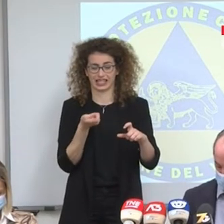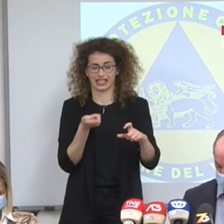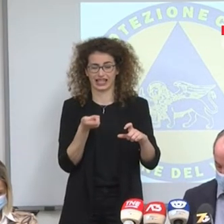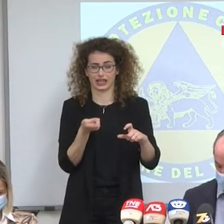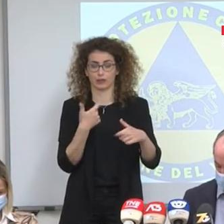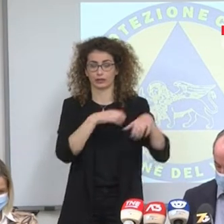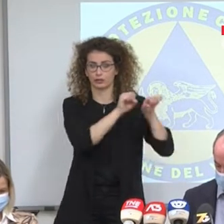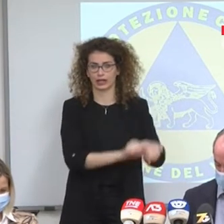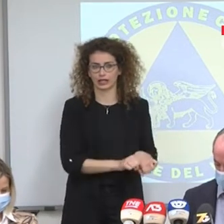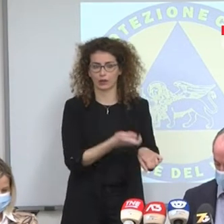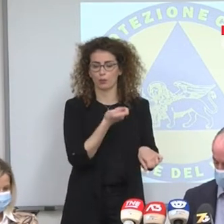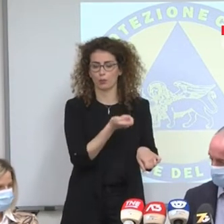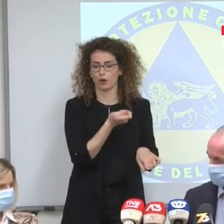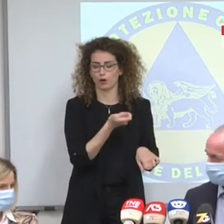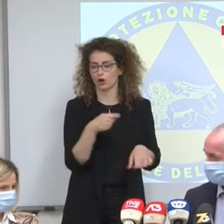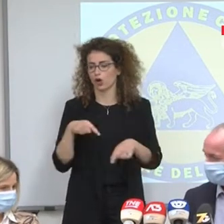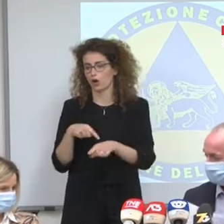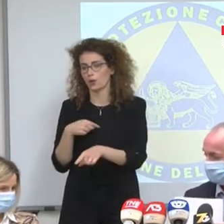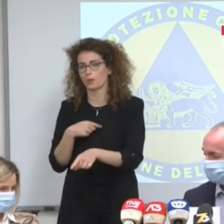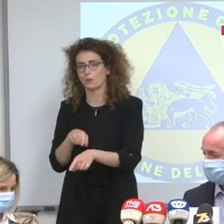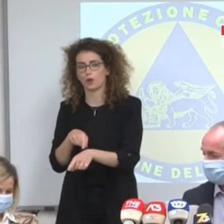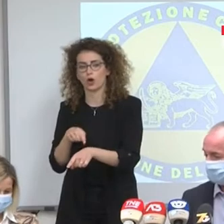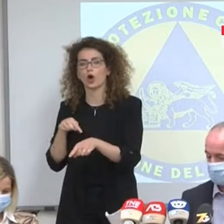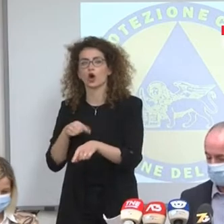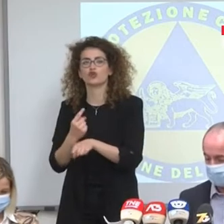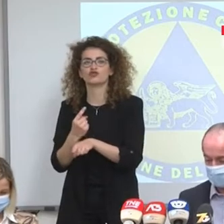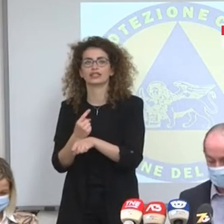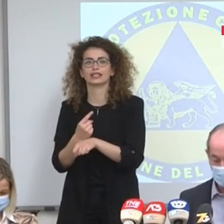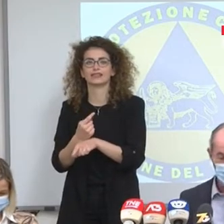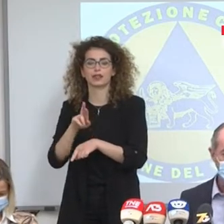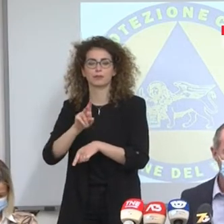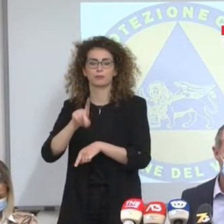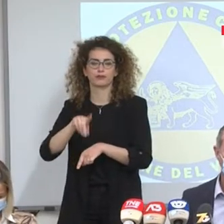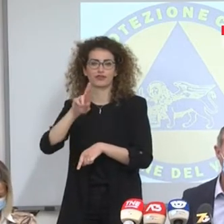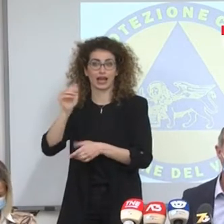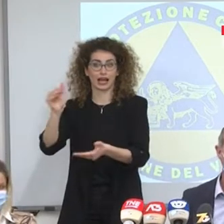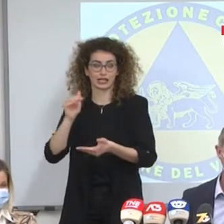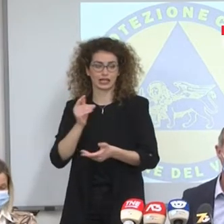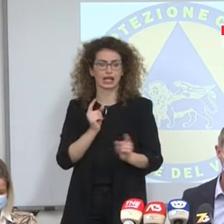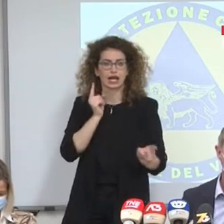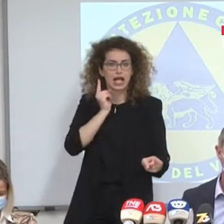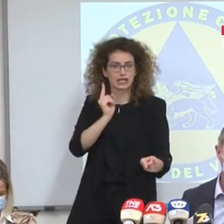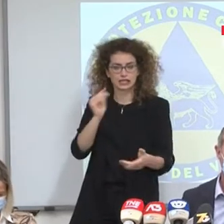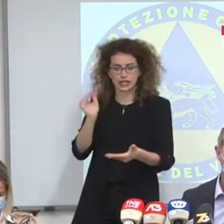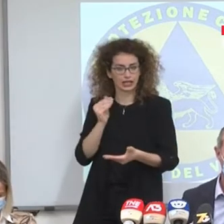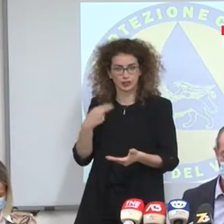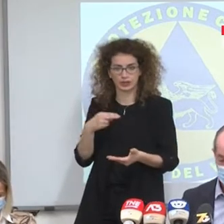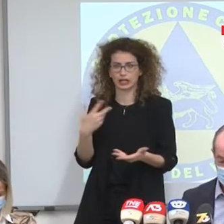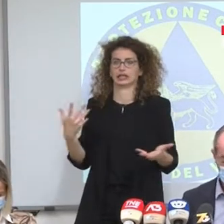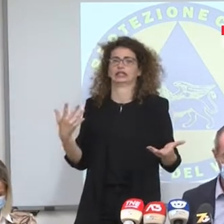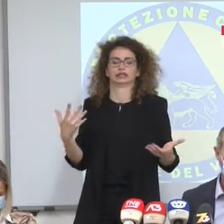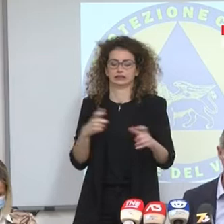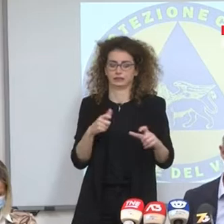con poca roba. Sì, oggi dovrebbe arrivare Pfizer, se non arriva siamo in secca